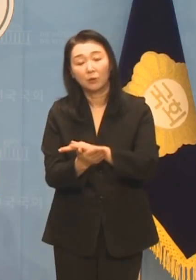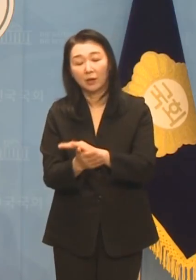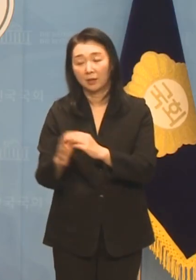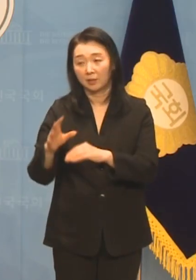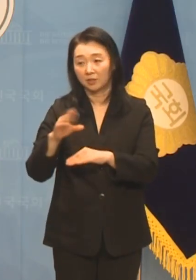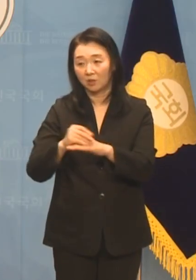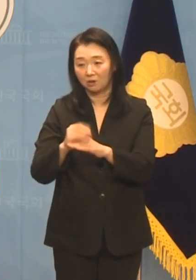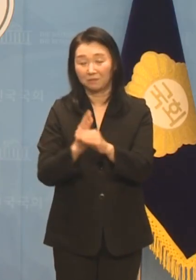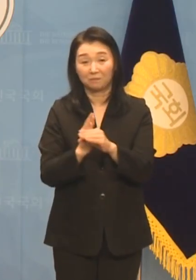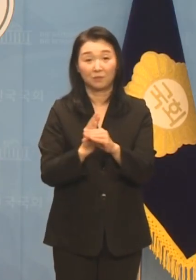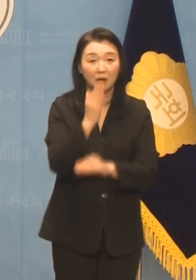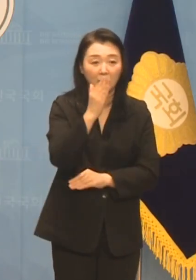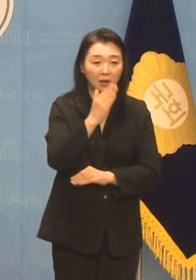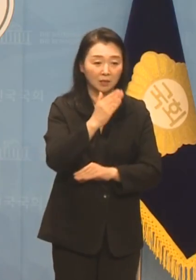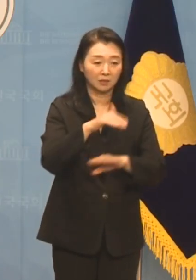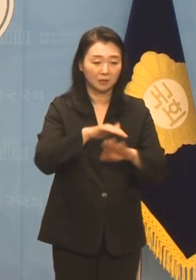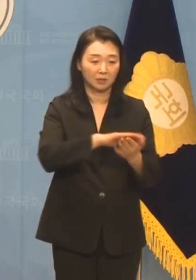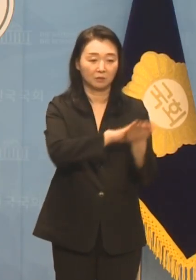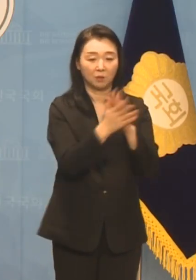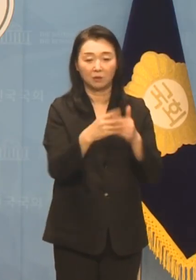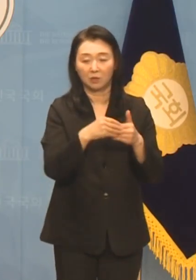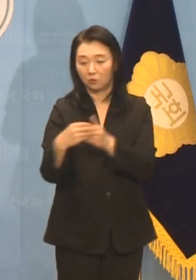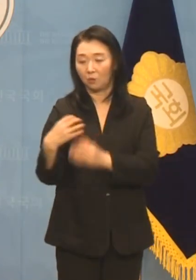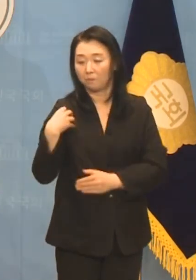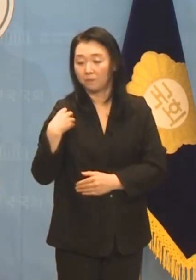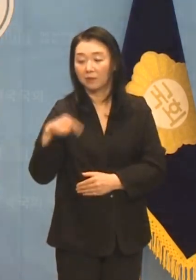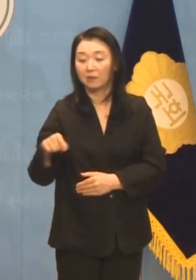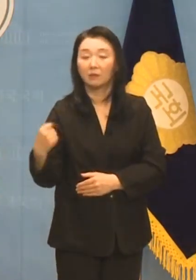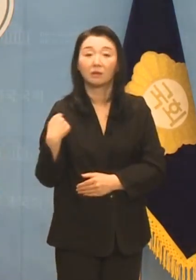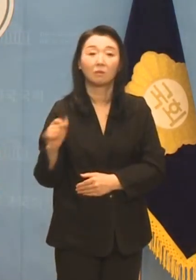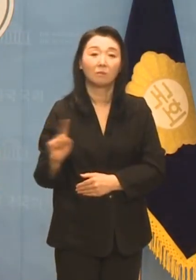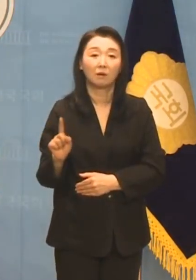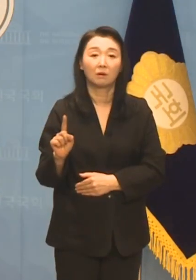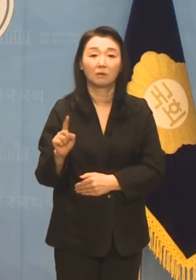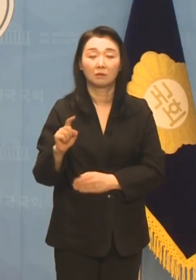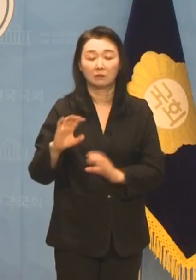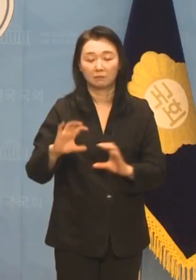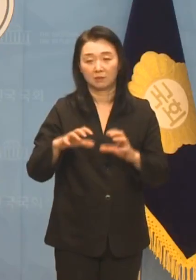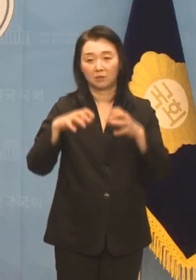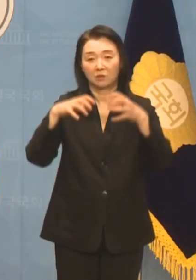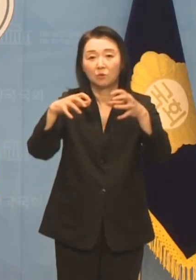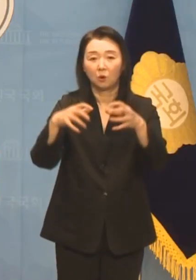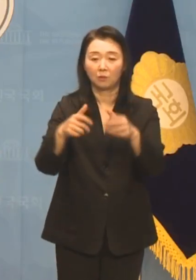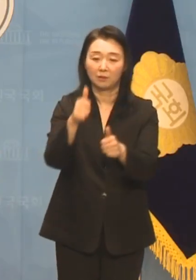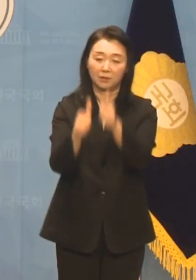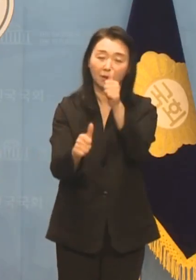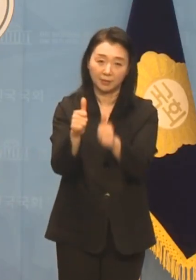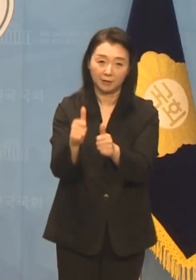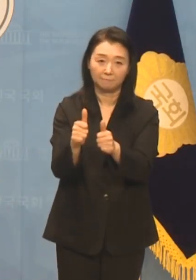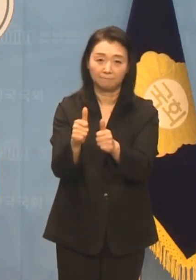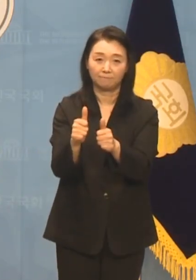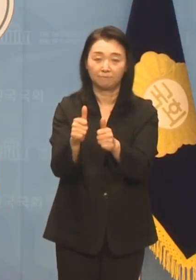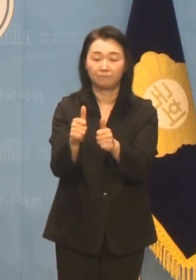넘어서서 그 변화를 주도하는 영향력이 곧 글로벌 경쟁력일 것입니다.